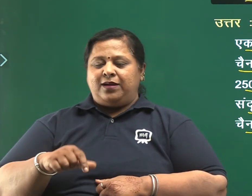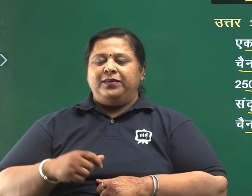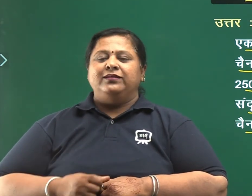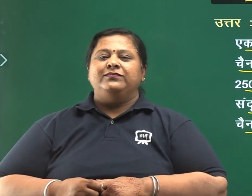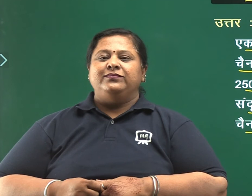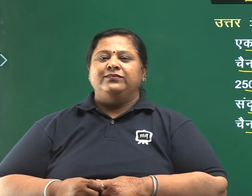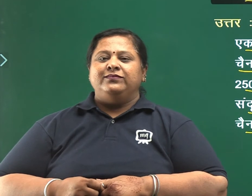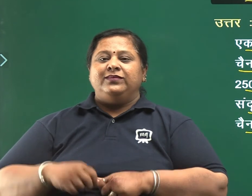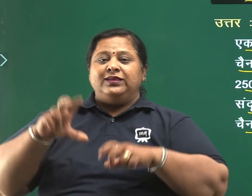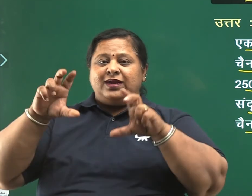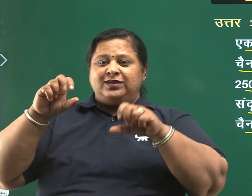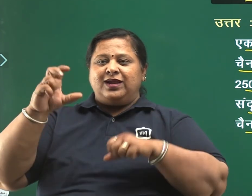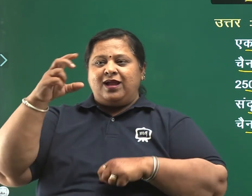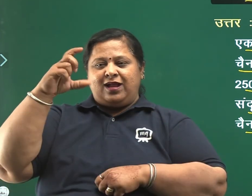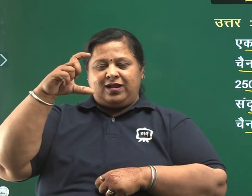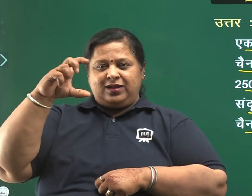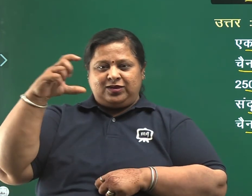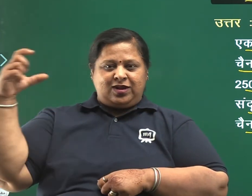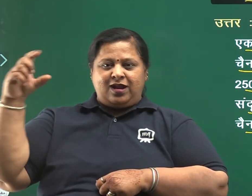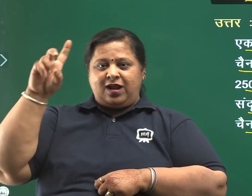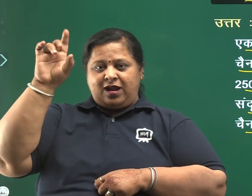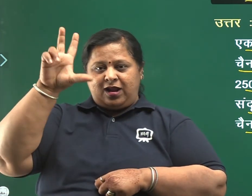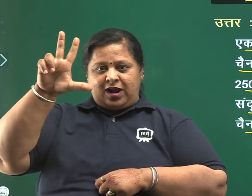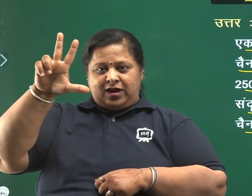पर कक्षा 8